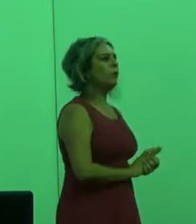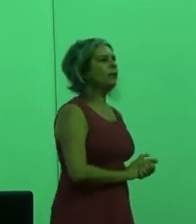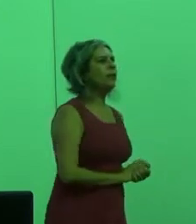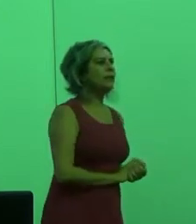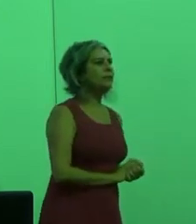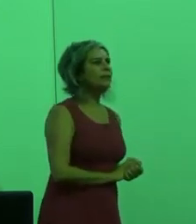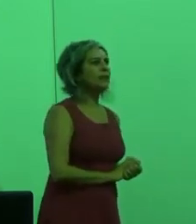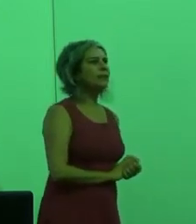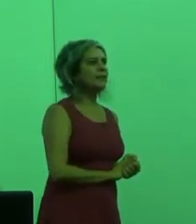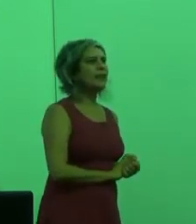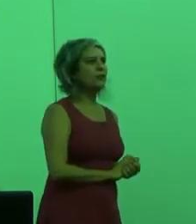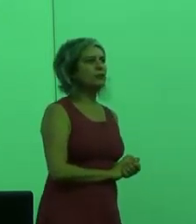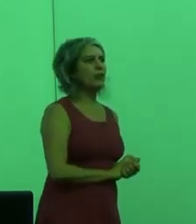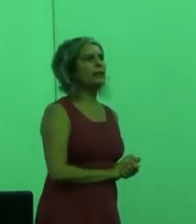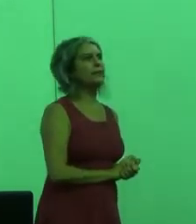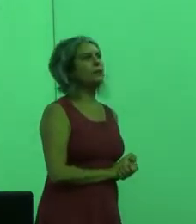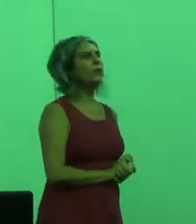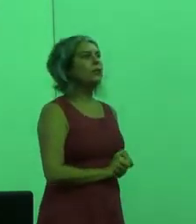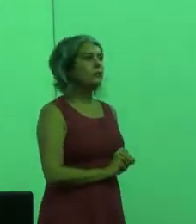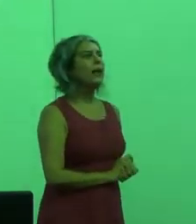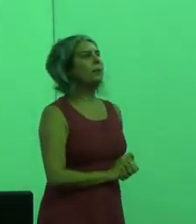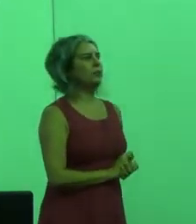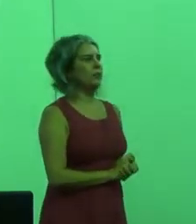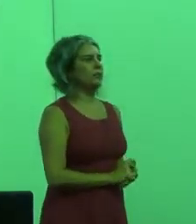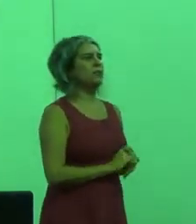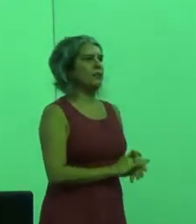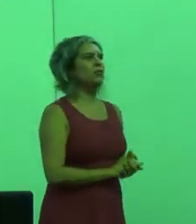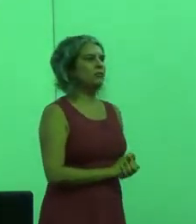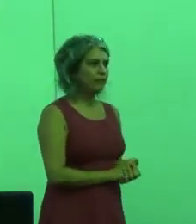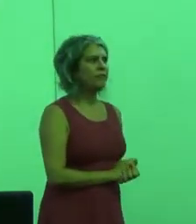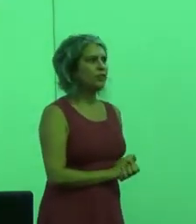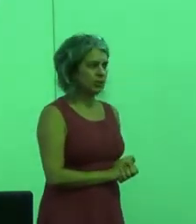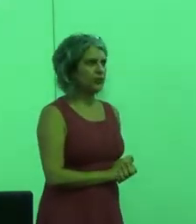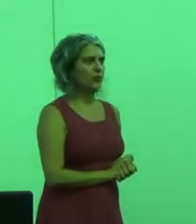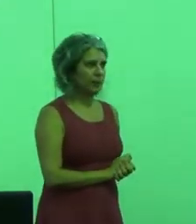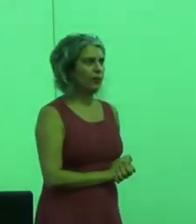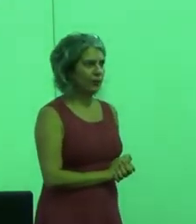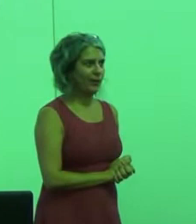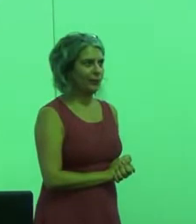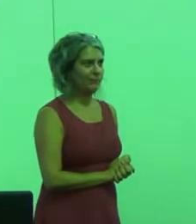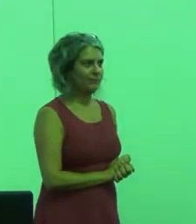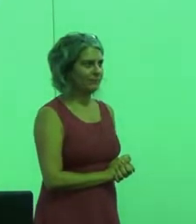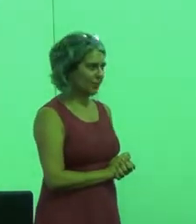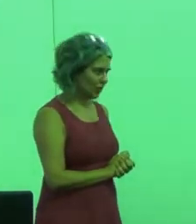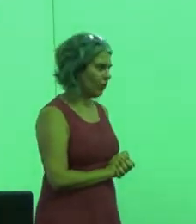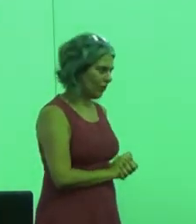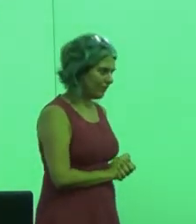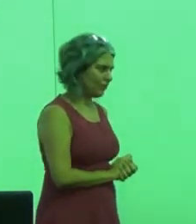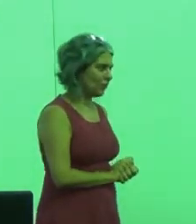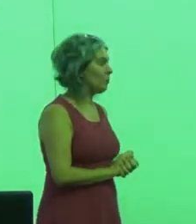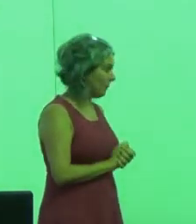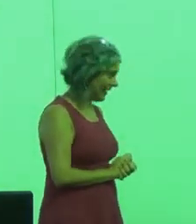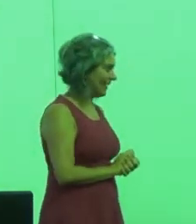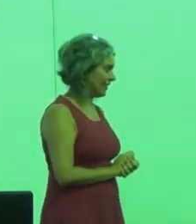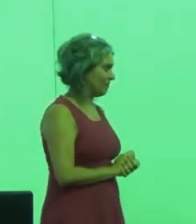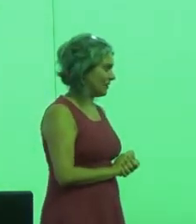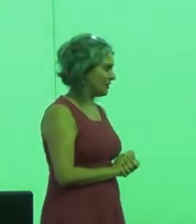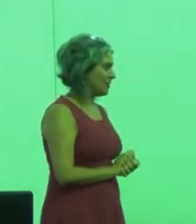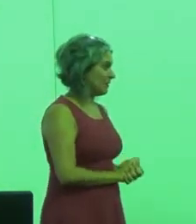comporia esse eixo, né? Então, não é amadorismo assim, a gente vai viver disso, a gente vai pagar aluguel. A gente gosta disso pra caramba. A gente